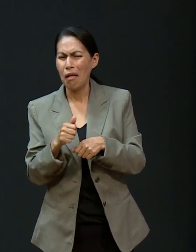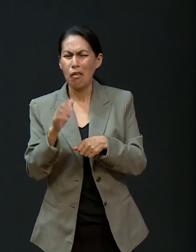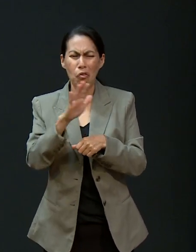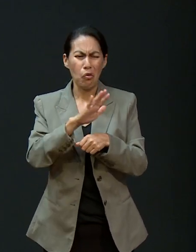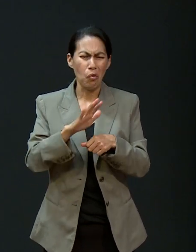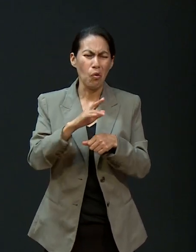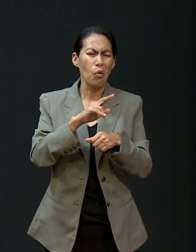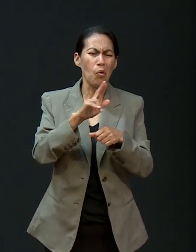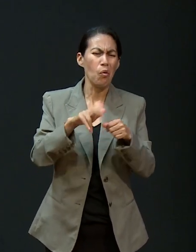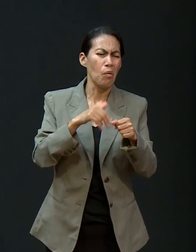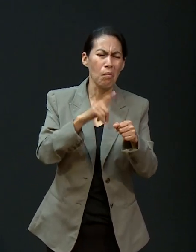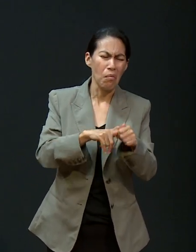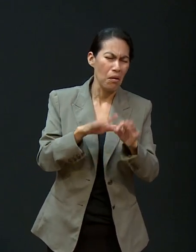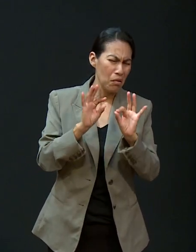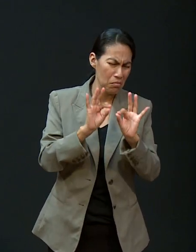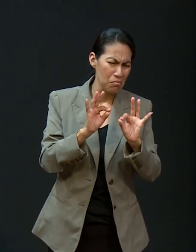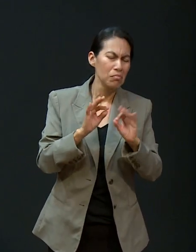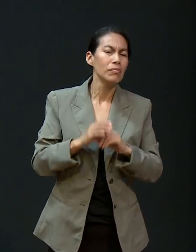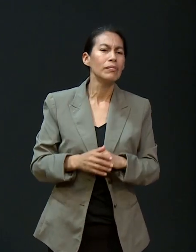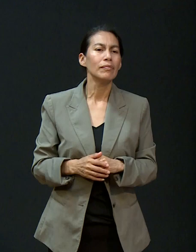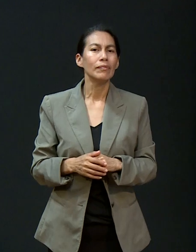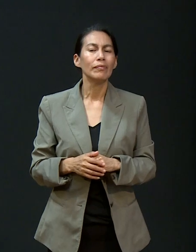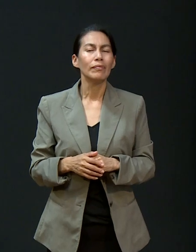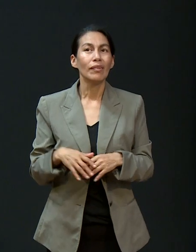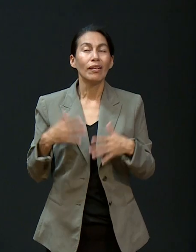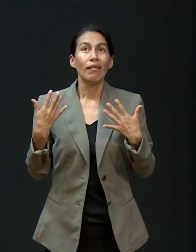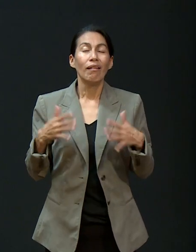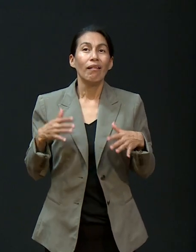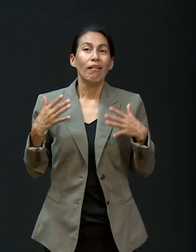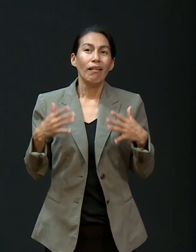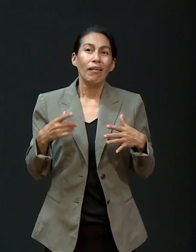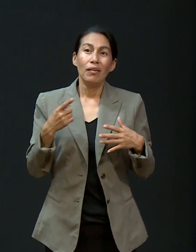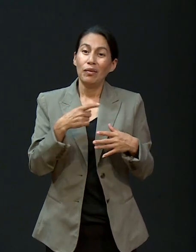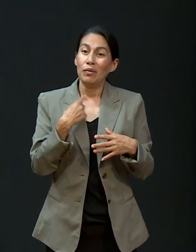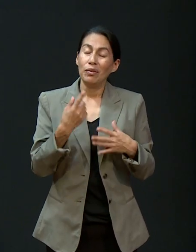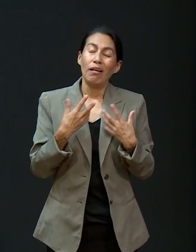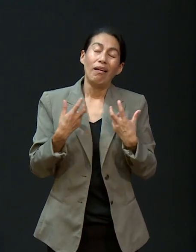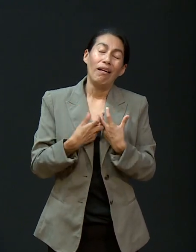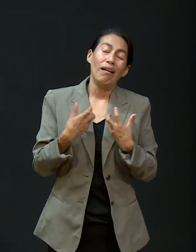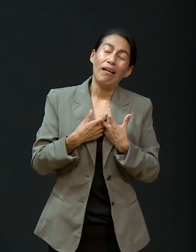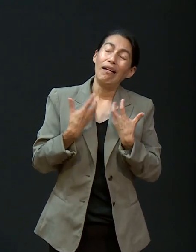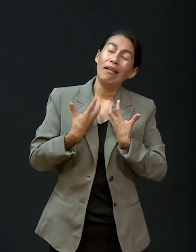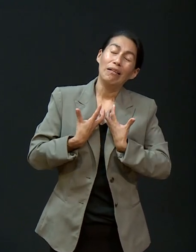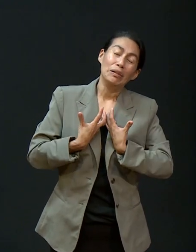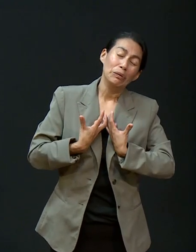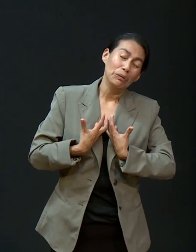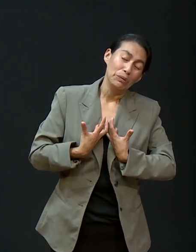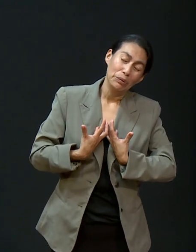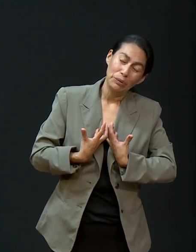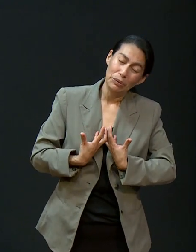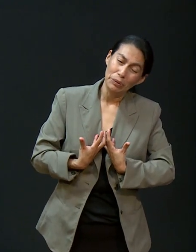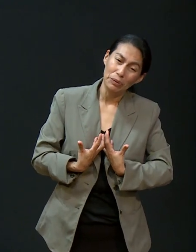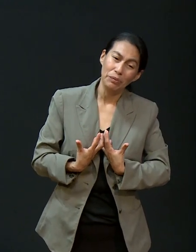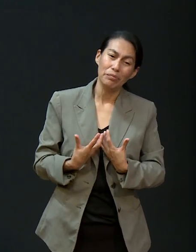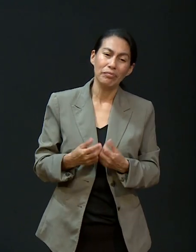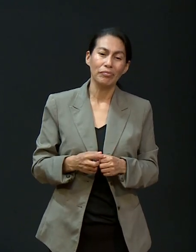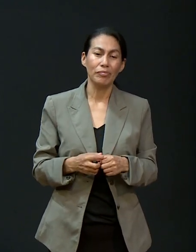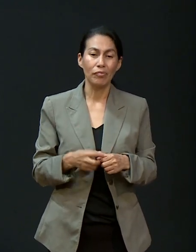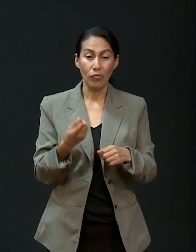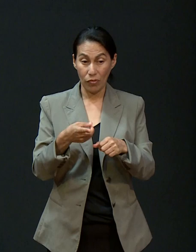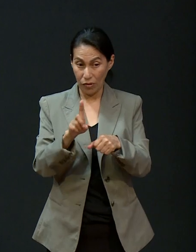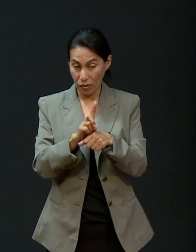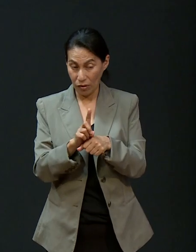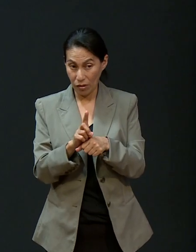Gloria a Sí, a Dios. Gracias a Dios. Dios fue maravilloso, porque nosotros estábamos desesperados, es la palabra.